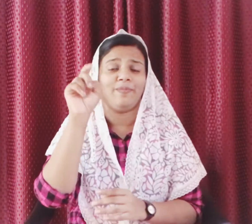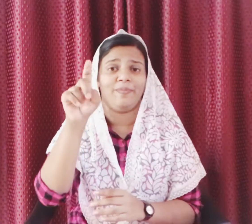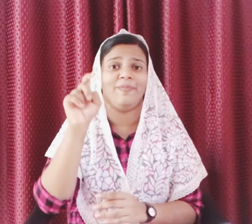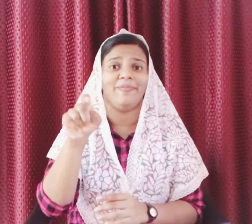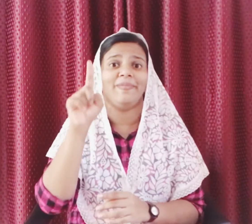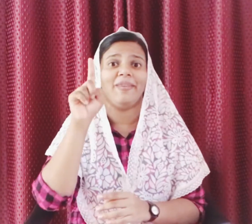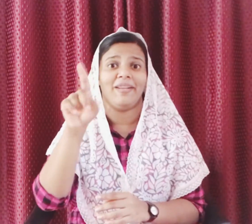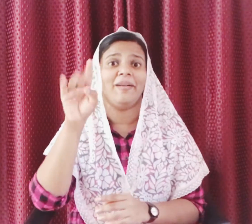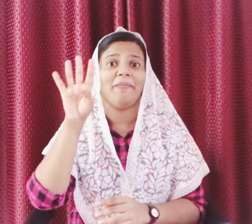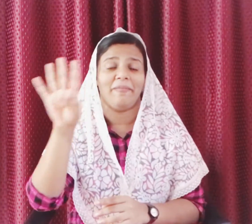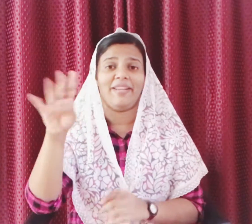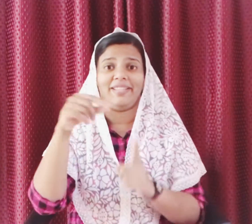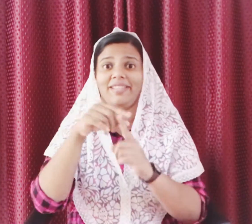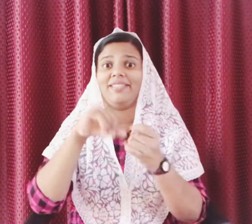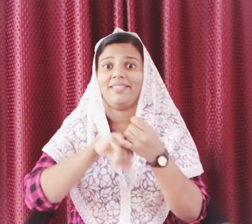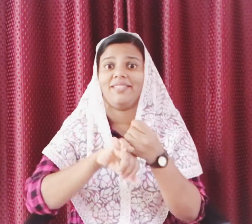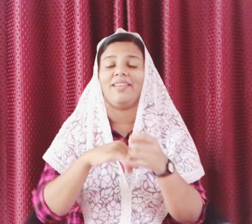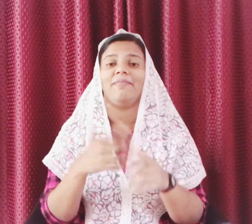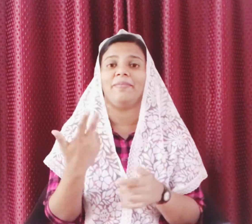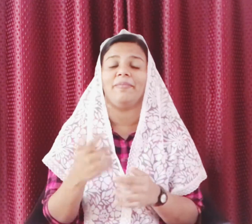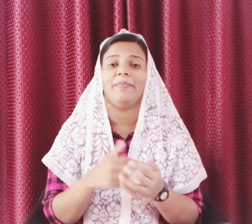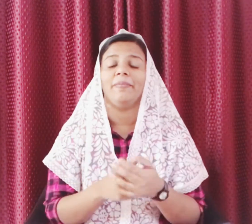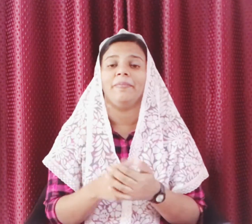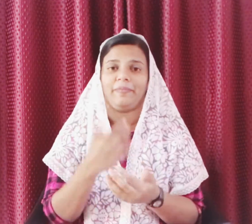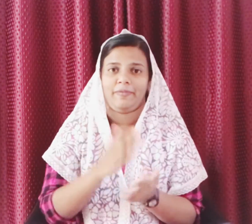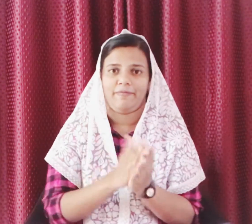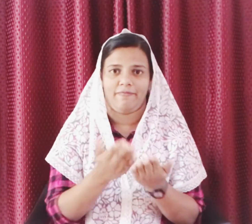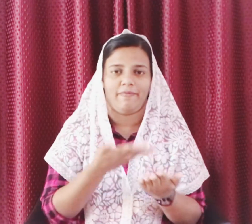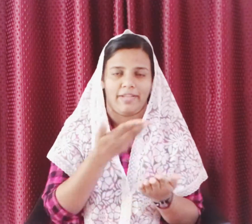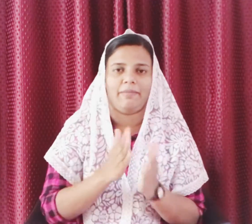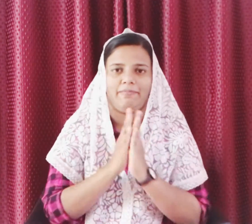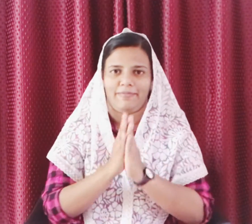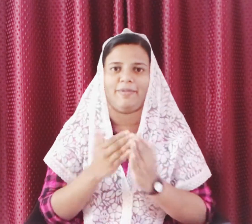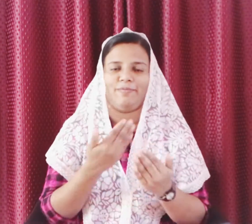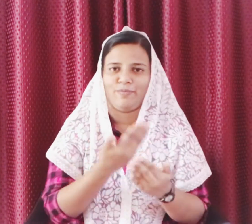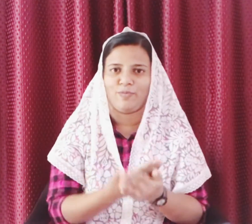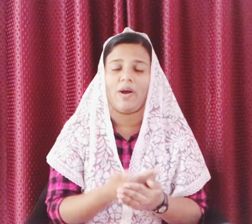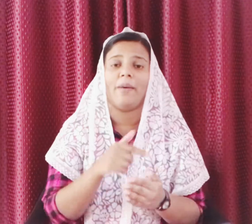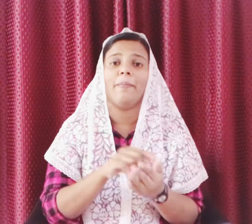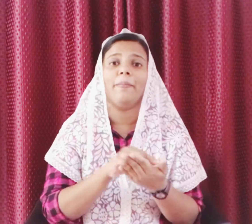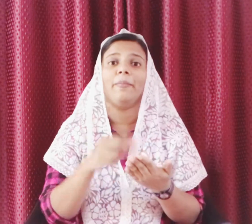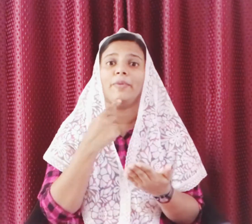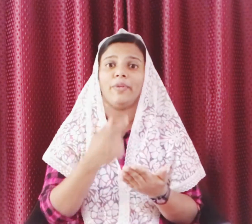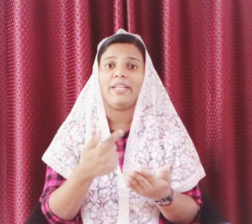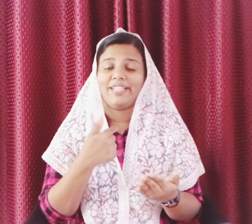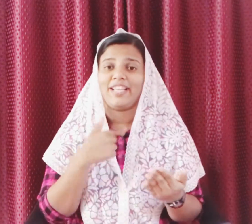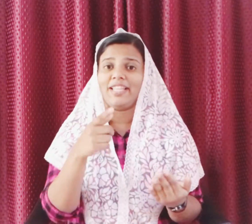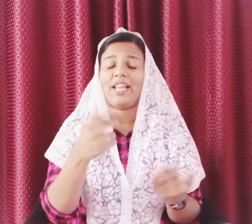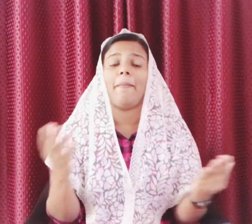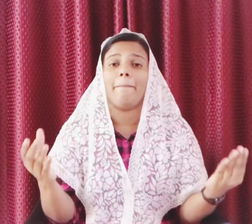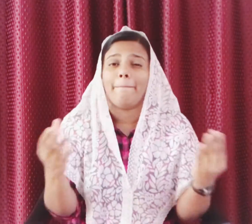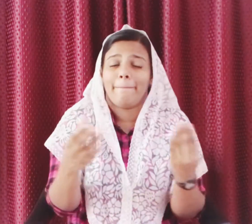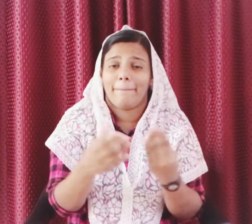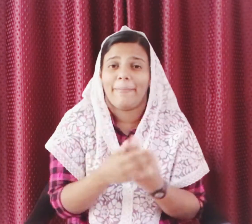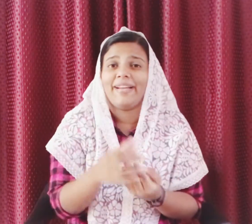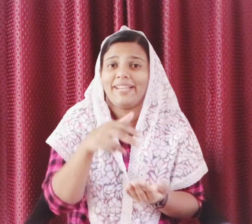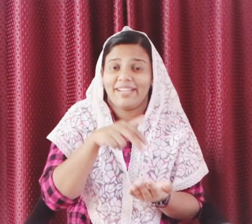91-ാം സങ്കീർത്തനം അതിൻ്റെ 14-ാമത്തെയും 15-ാമത്തെയും വാക്യം നമ്മൾ വായിച്ചിട്ട് പ്രാർത്ഥിക്കാൻ പോവുകയാണ്. അതിനകത്ത് ഇങ്ങനെയാണ് പറയുന്നത്, അവൻ എന്നോട് പറ്റിയിരിക്കുക, ഞാൻ